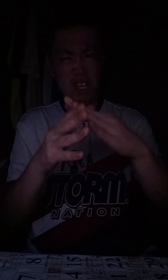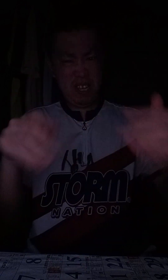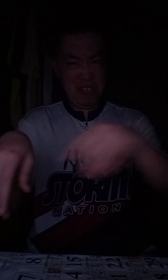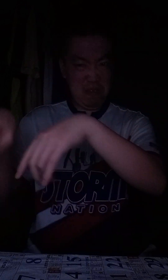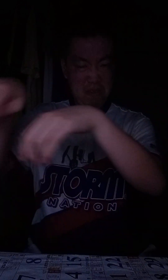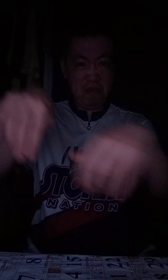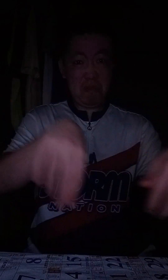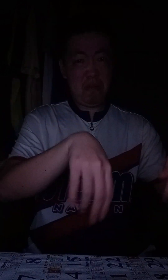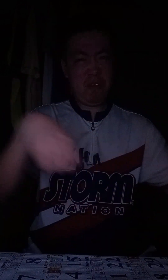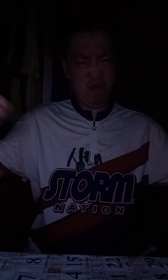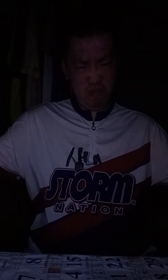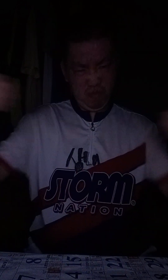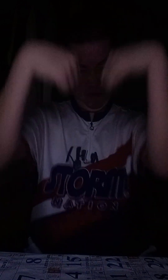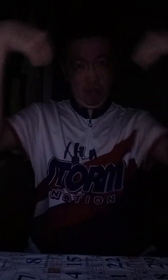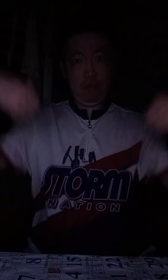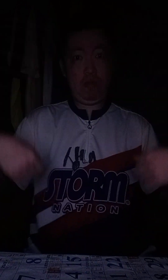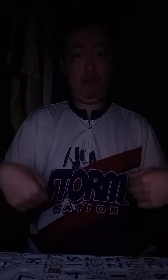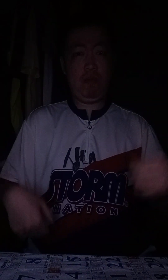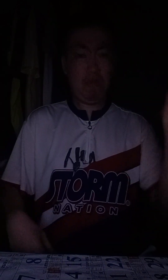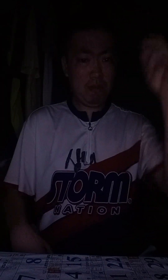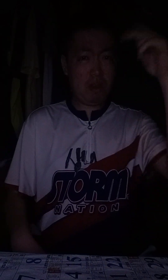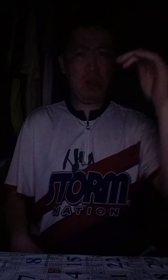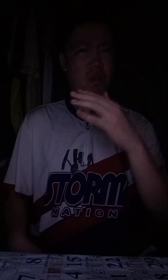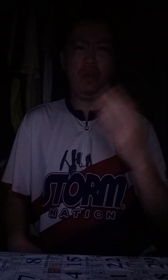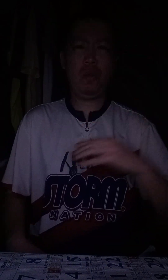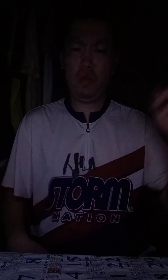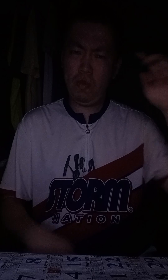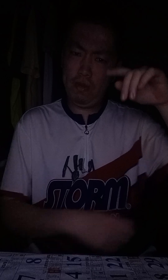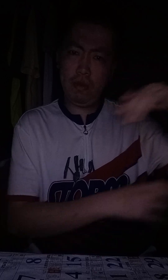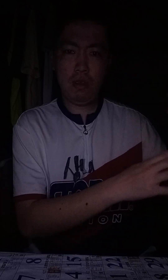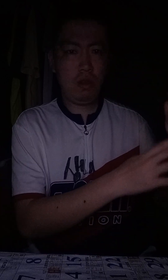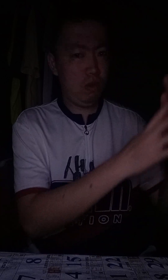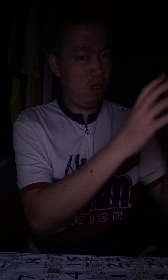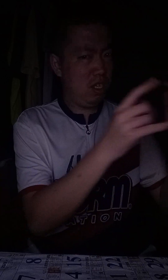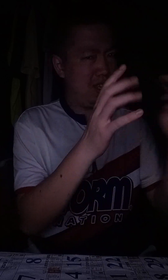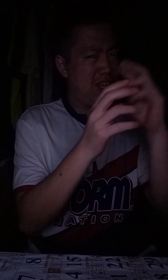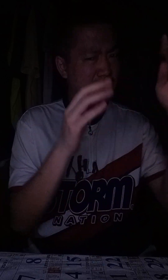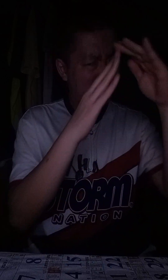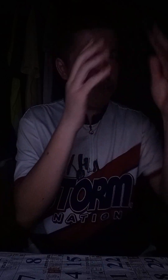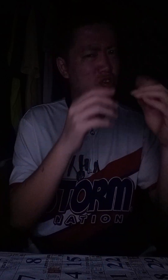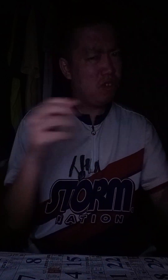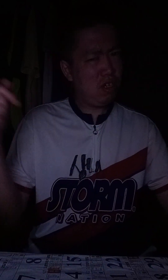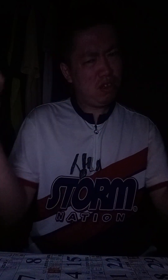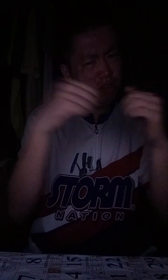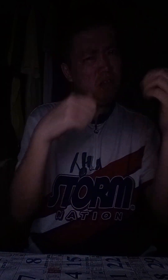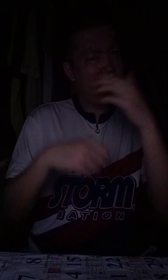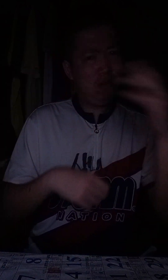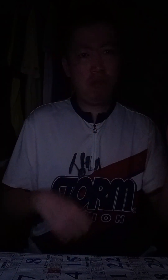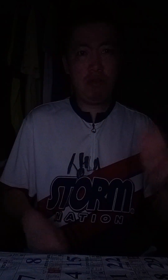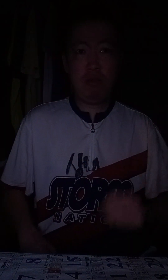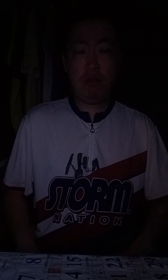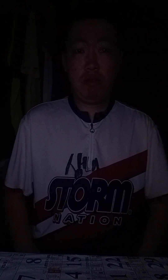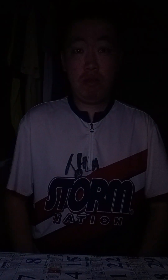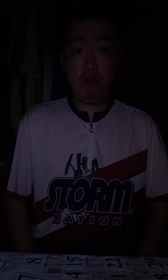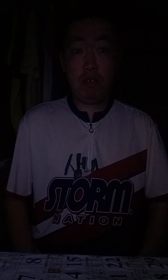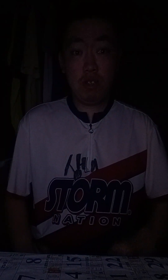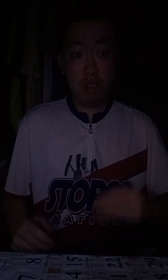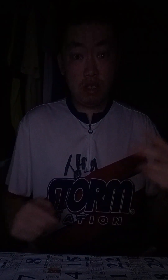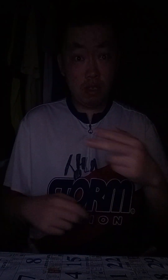속도로 충돌합니다. 속도를 줄이지 못한 버스는 근처 약국까지 돌진합니다. 둘 중에 한